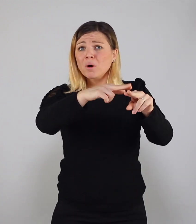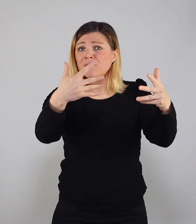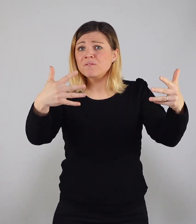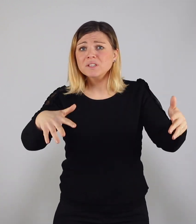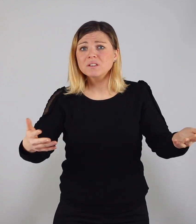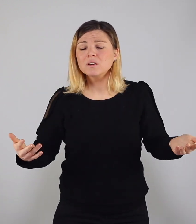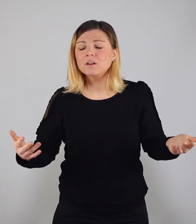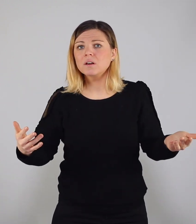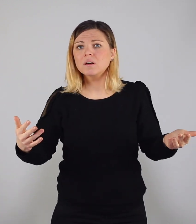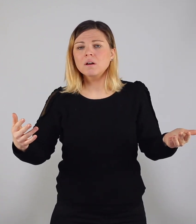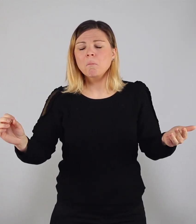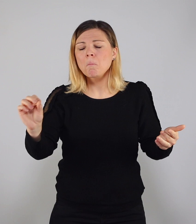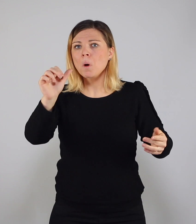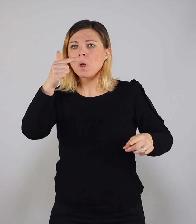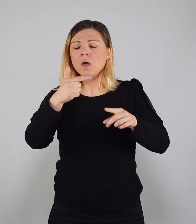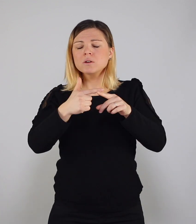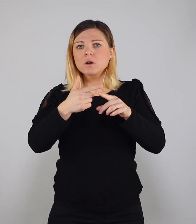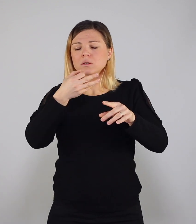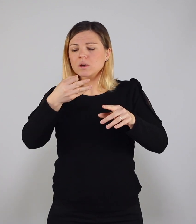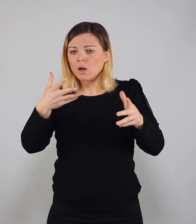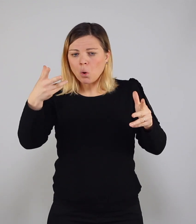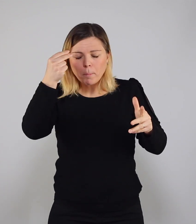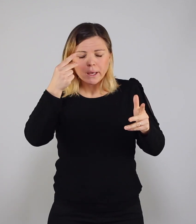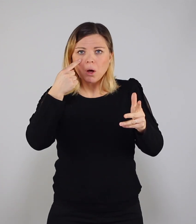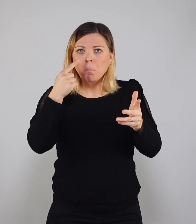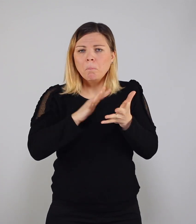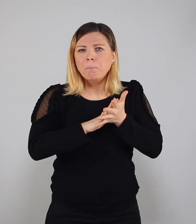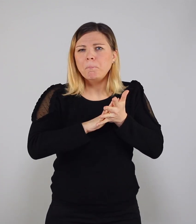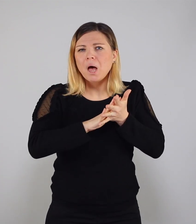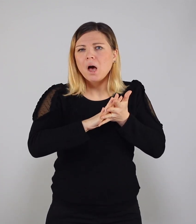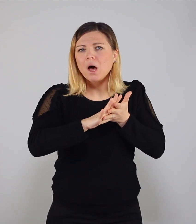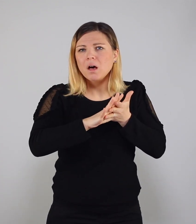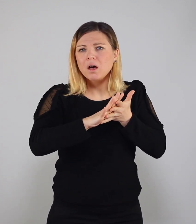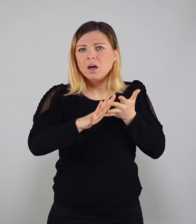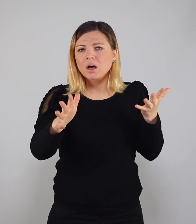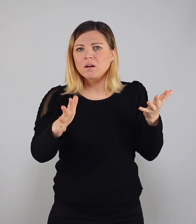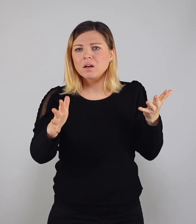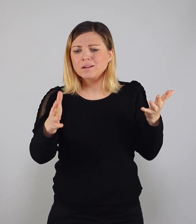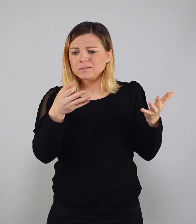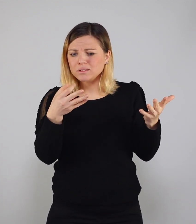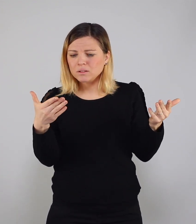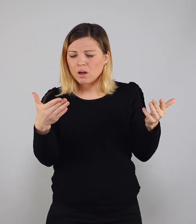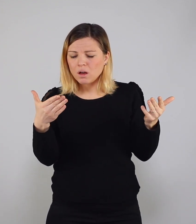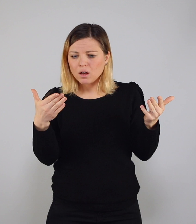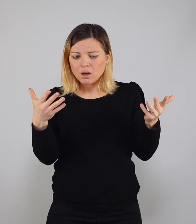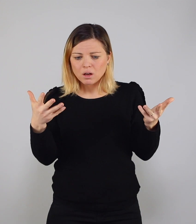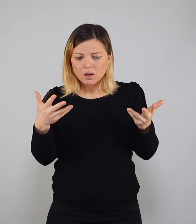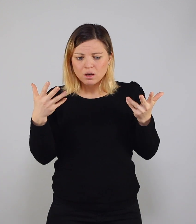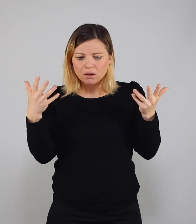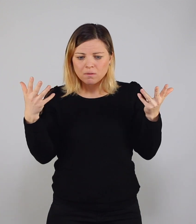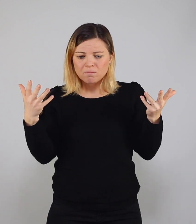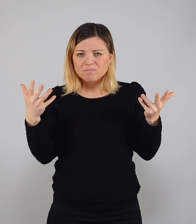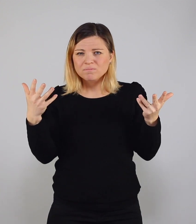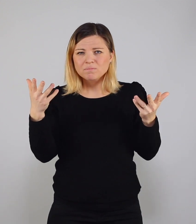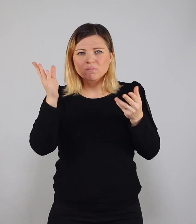père, il est mort sur son lieu de travail. Je me souviens de la première chose que j'ai dit après avoir compris que je ne le reverrai